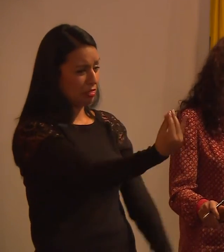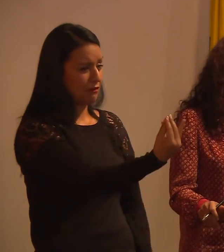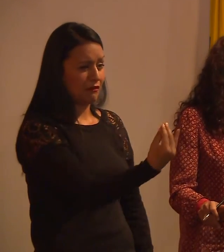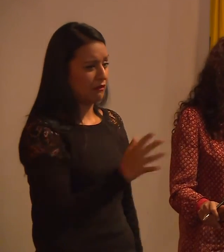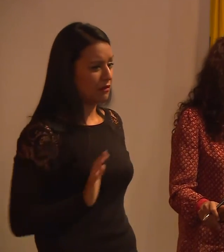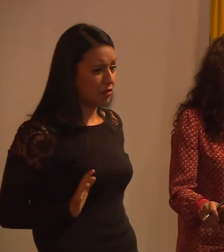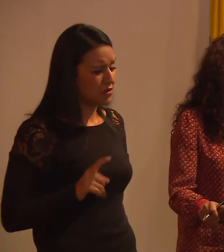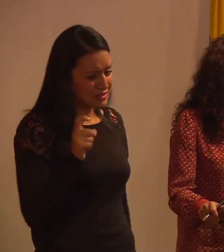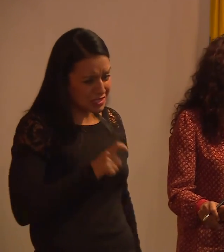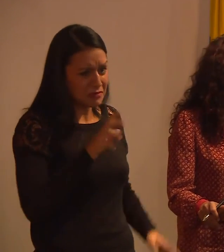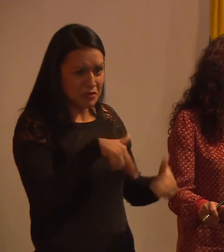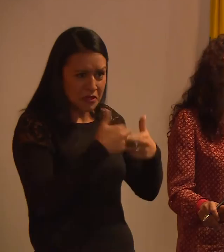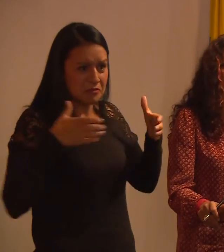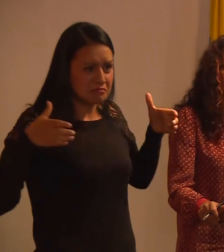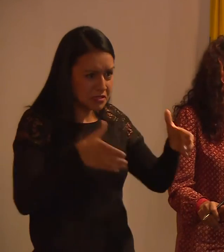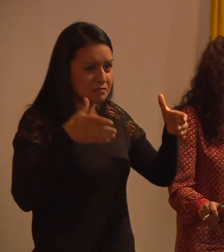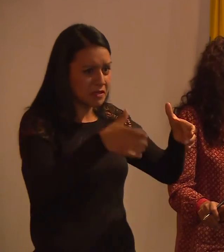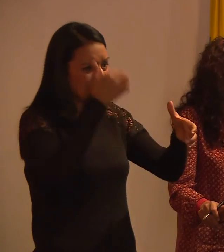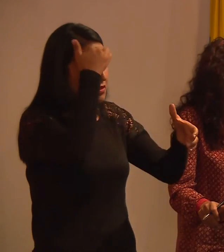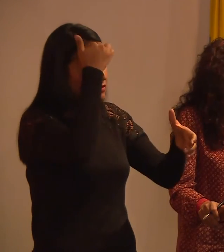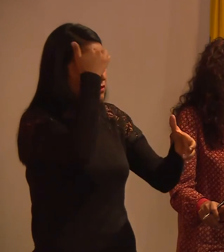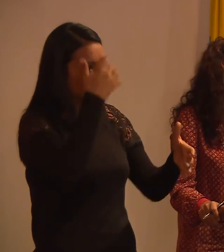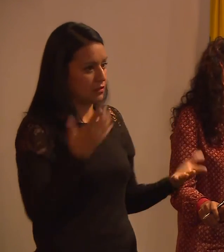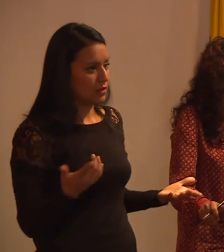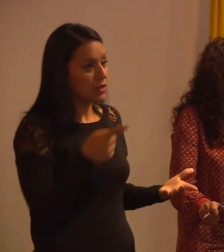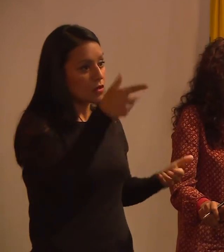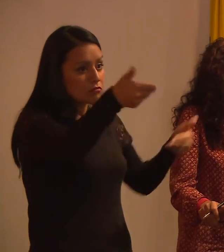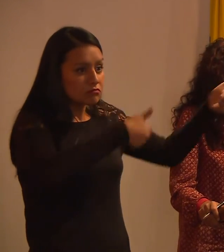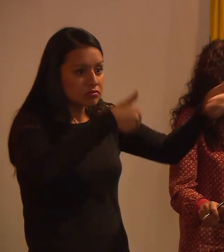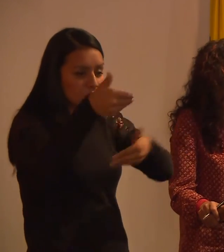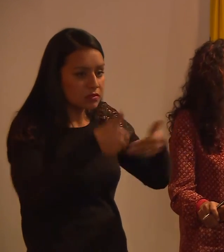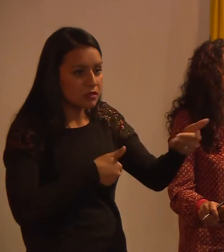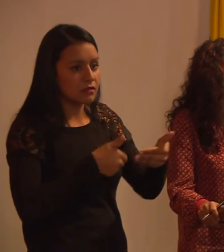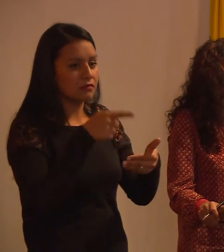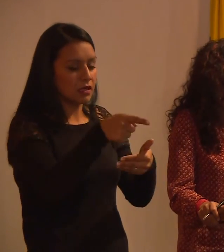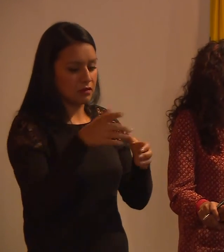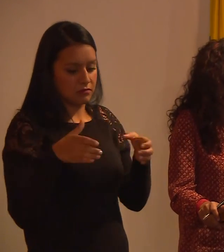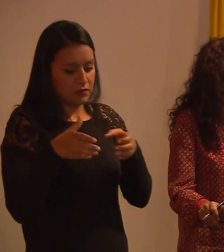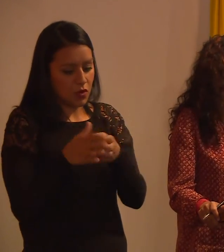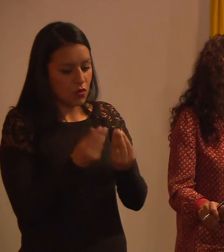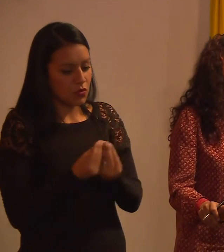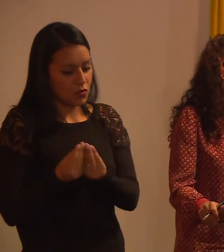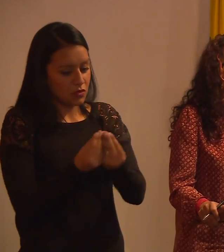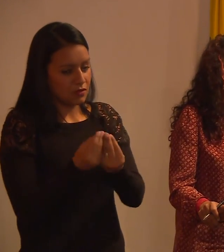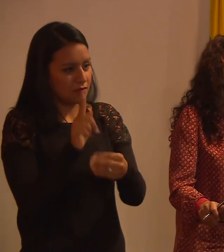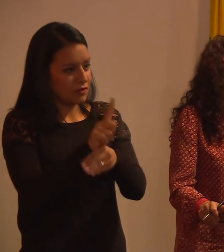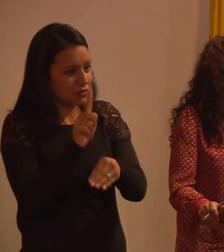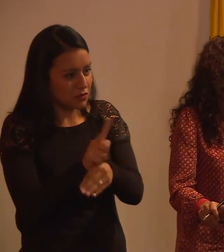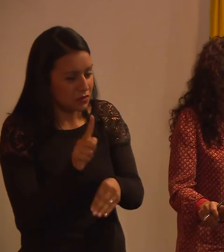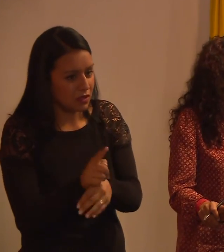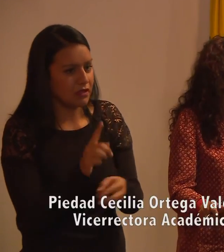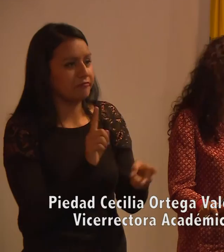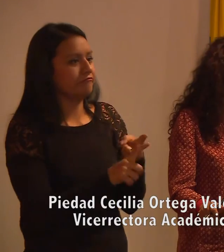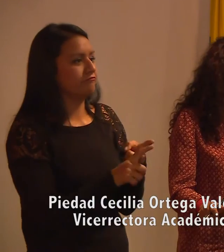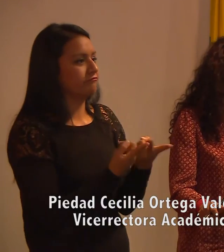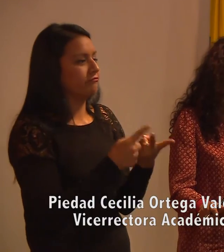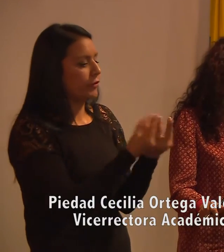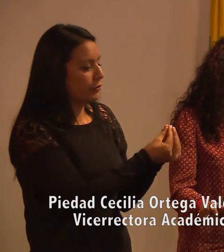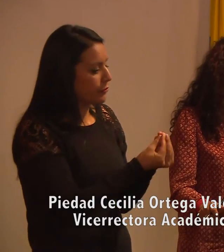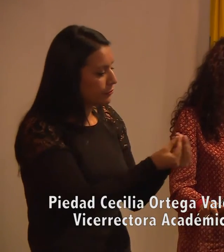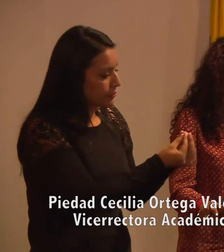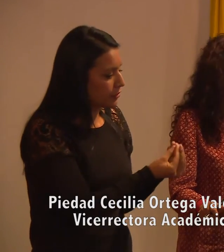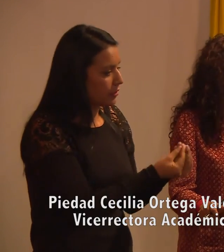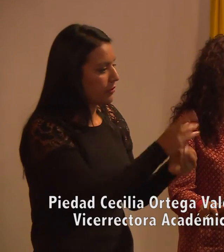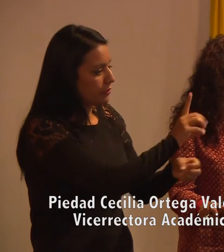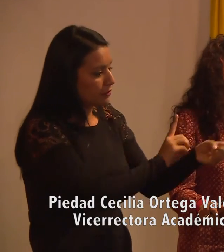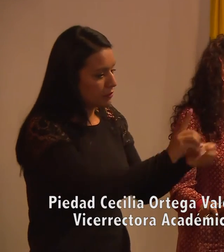yo creo que necesitamos muchos espacios, pero desde cada uno también, desde los espacios de consejos de facultad, desde los espacios de consejo